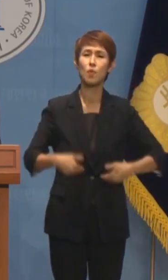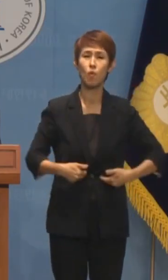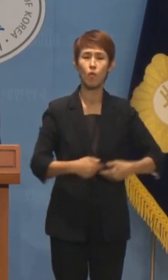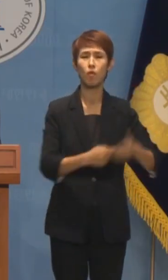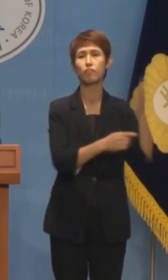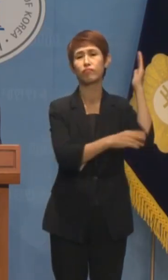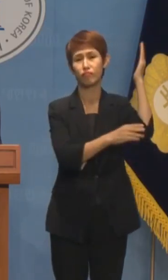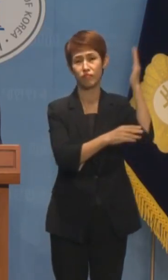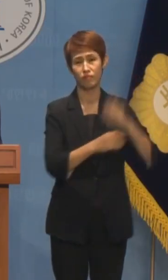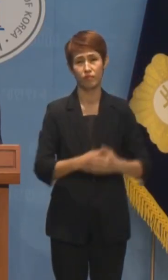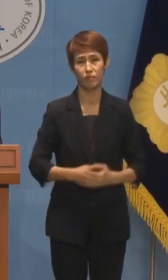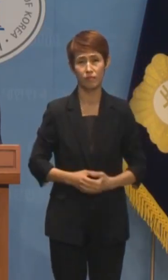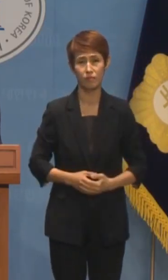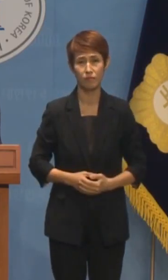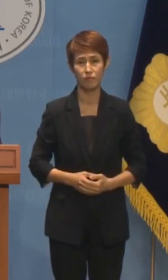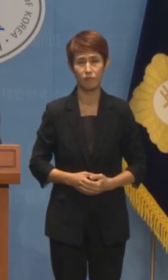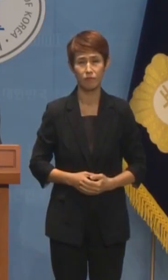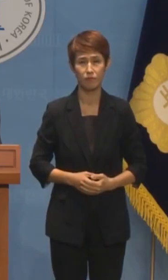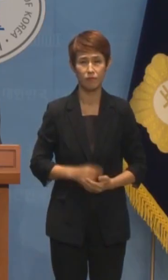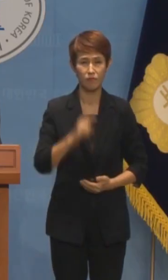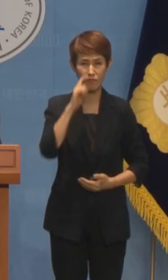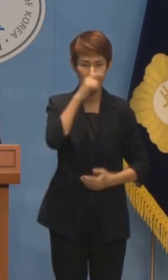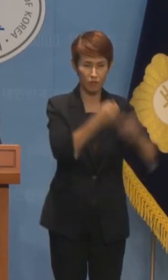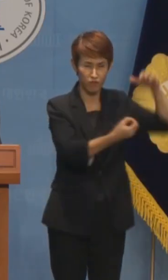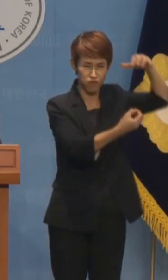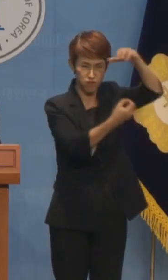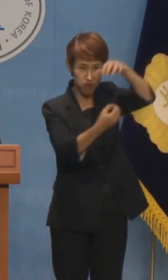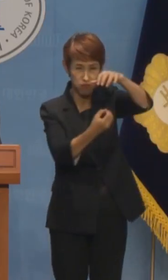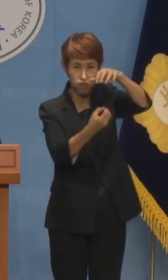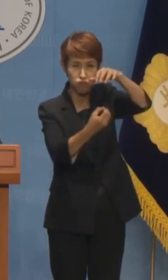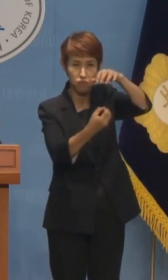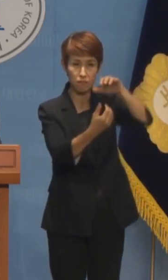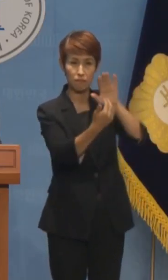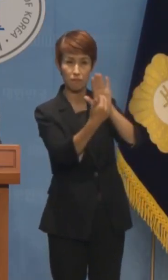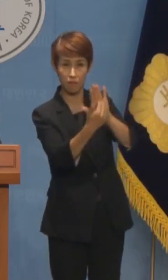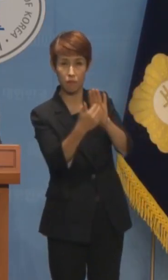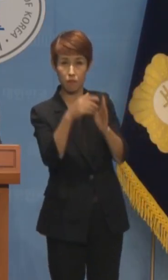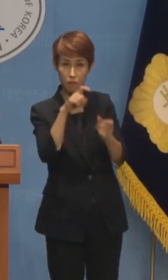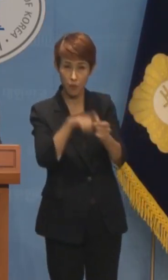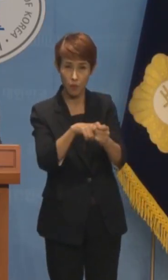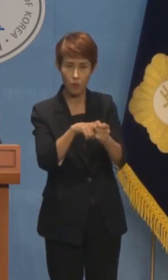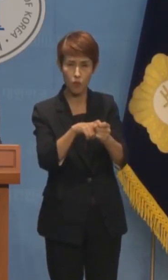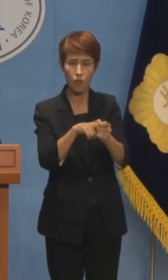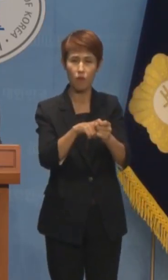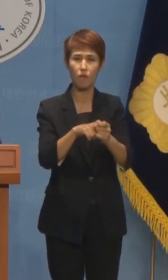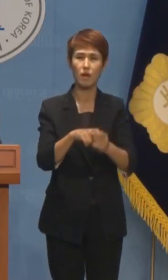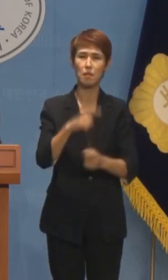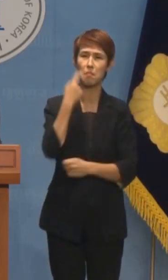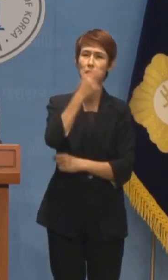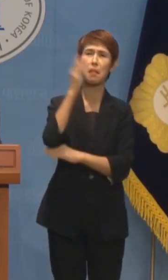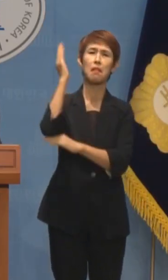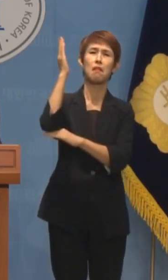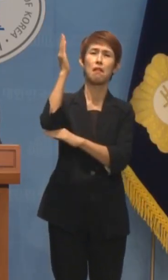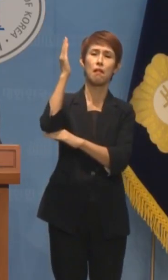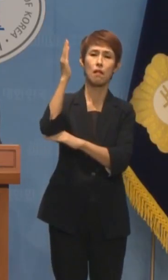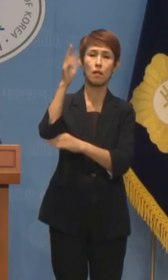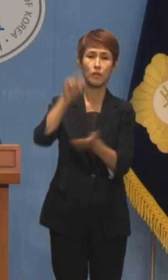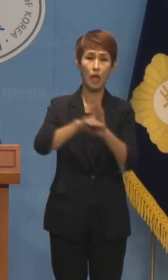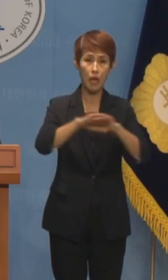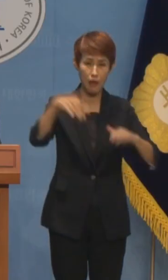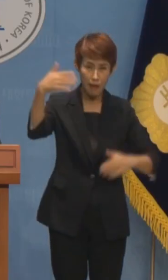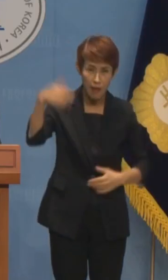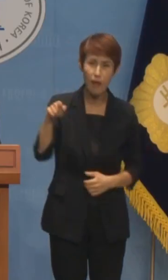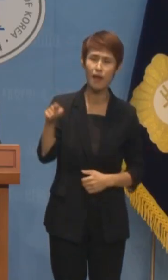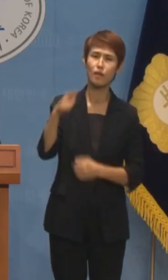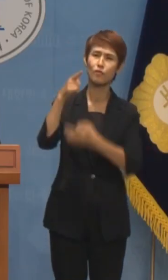했습니다. 오물풍선 대응 및 국민 안전대책 면에서는 큰 소리만 칠 뿐 아무 대책이 없이 당하기만